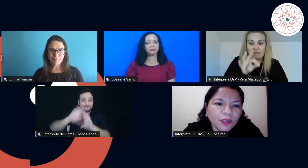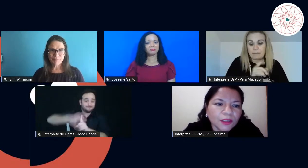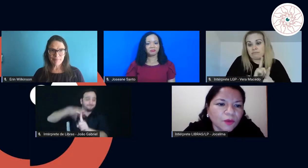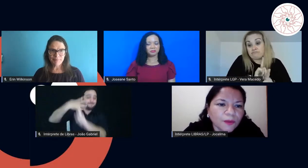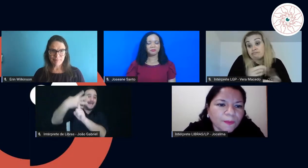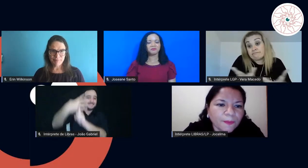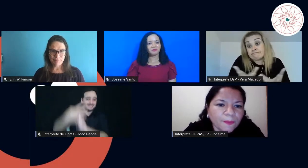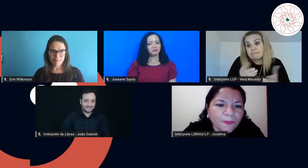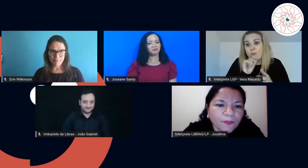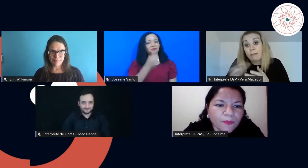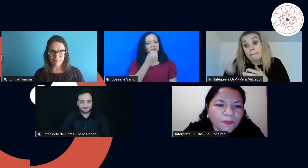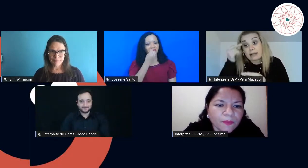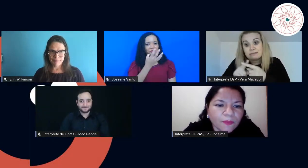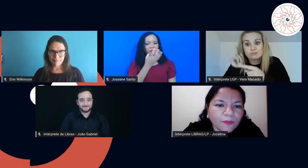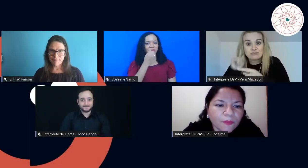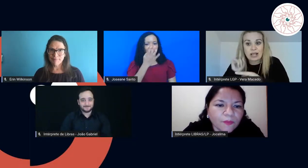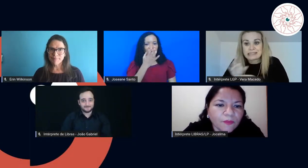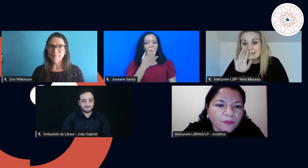língua.